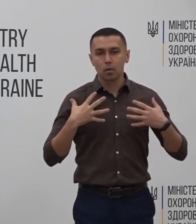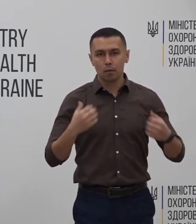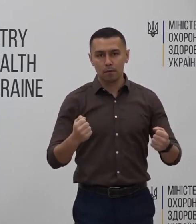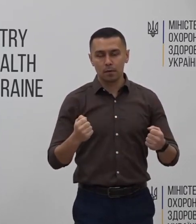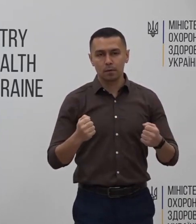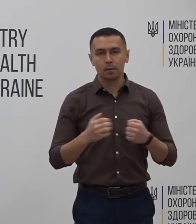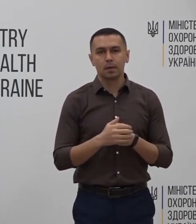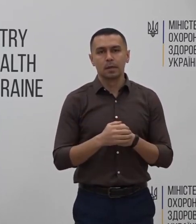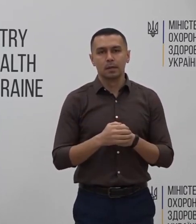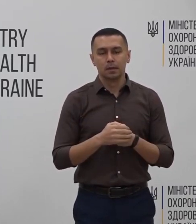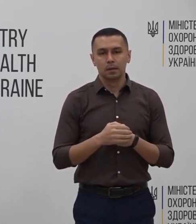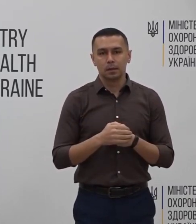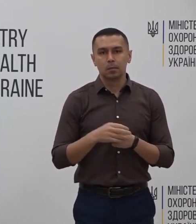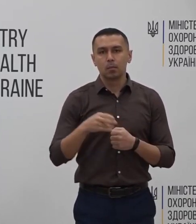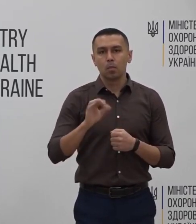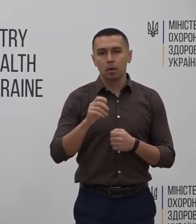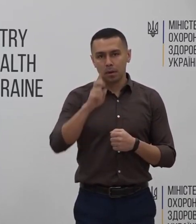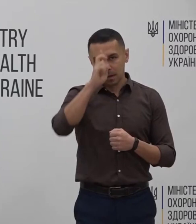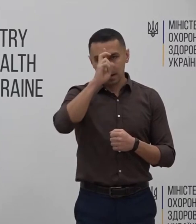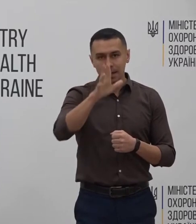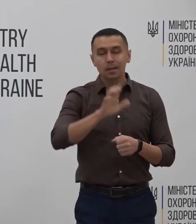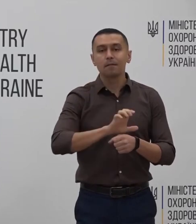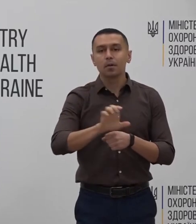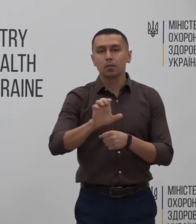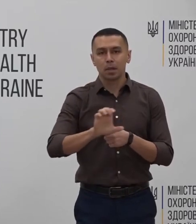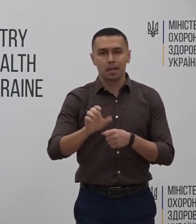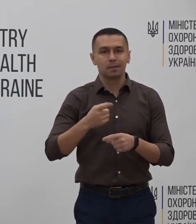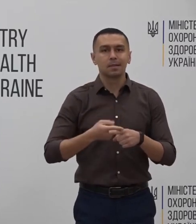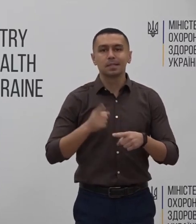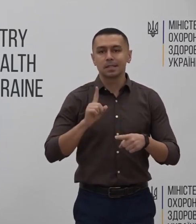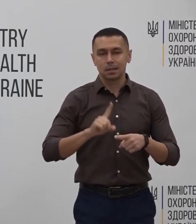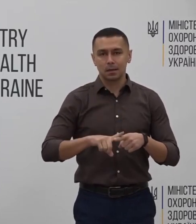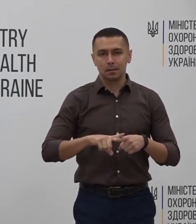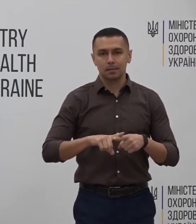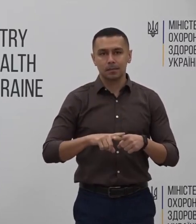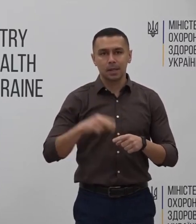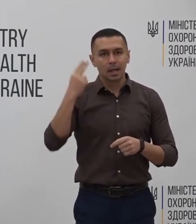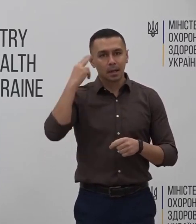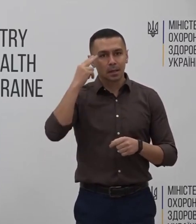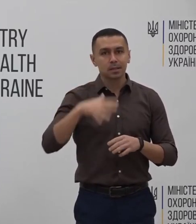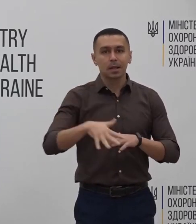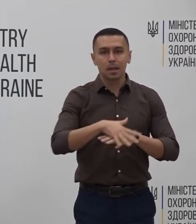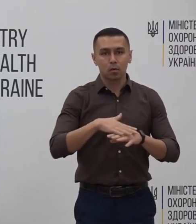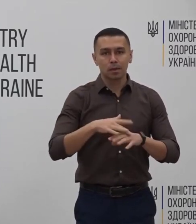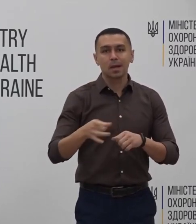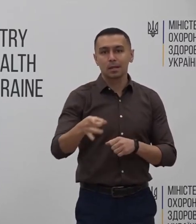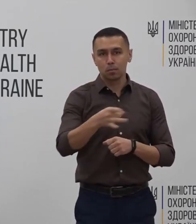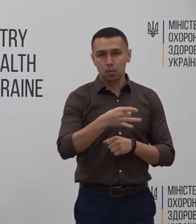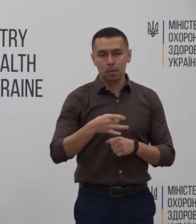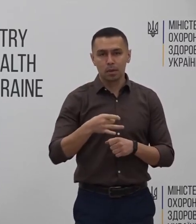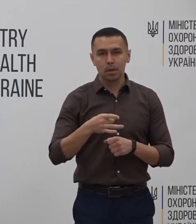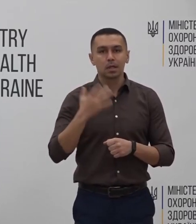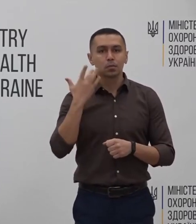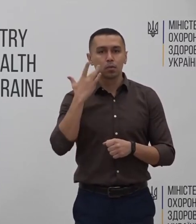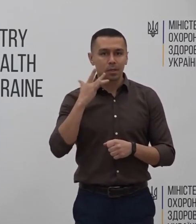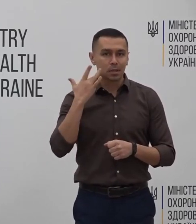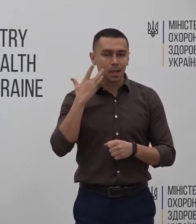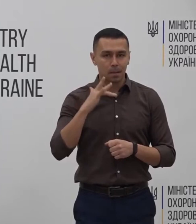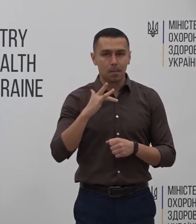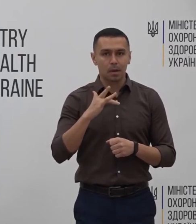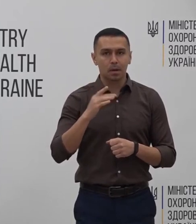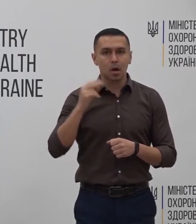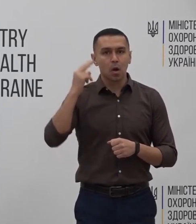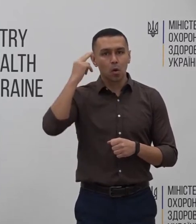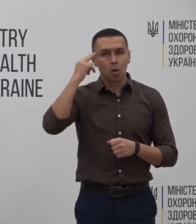здоров'я по країнах виробників. Це Китайська Народна Республіка, Сполучені Штати